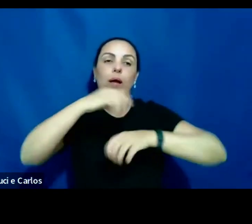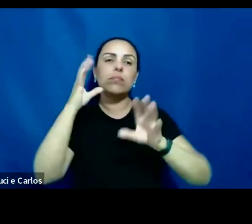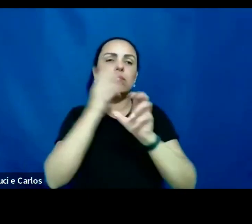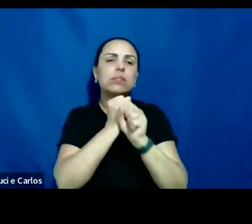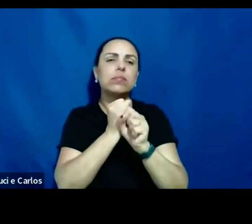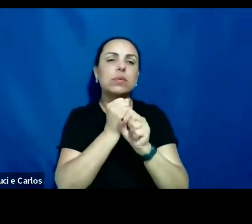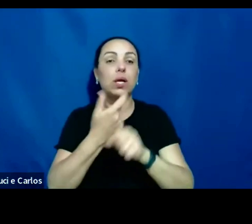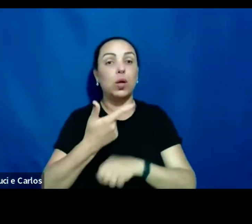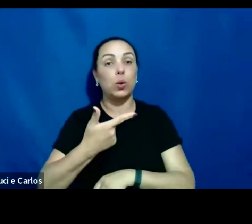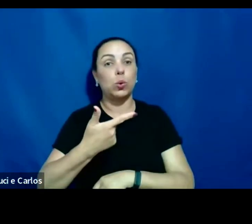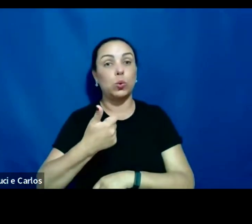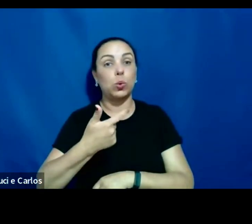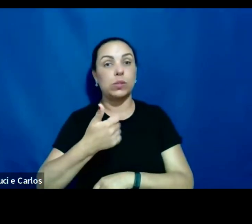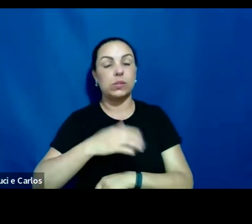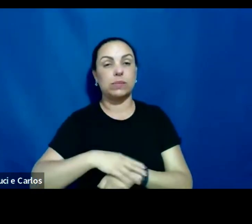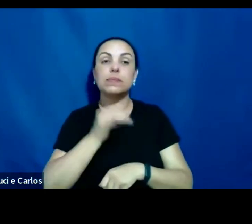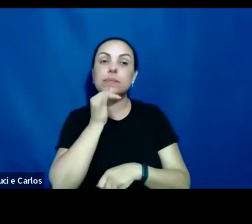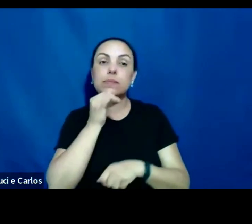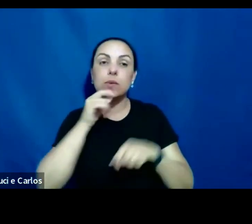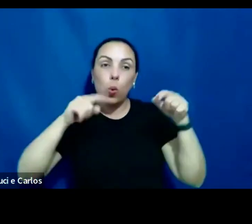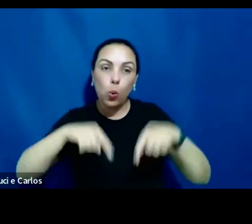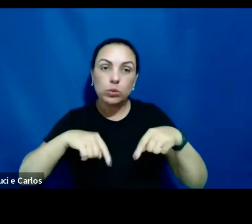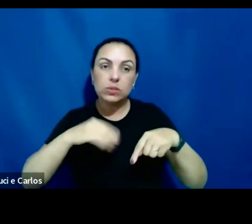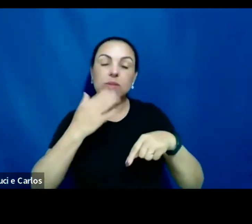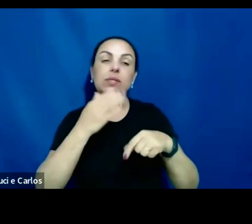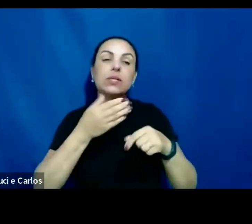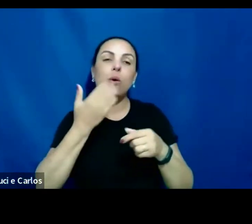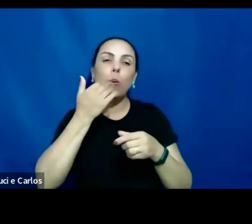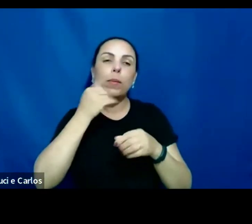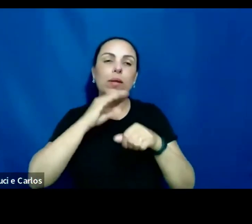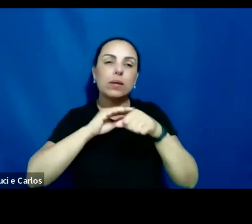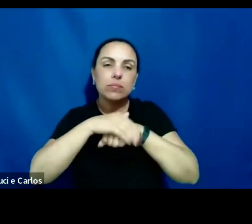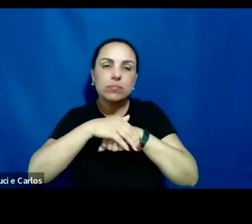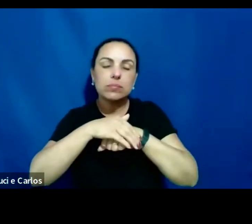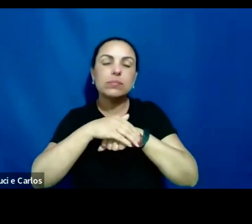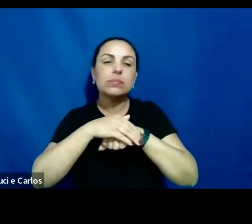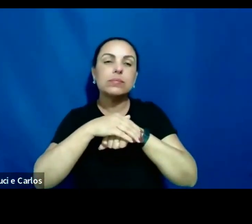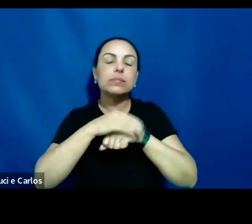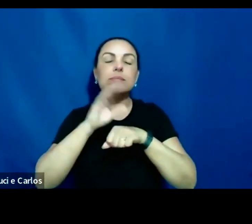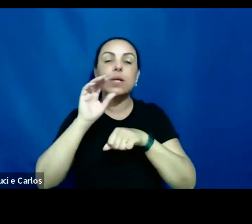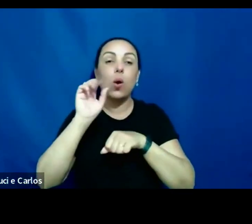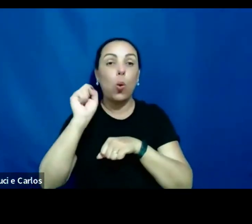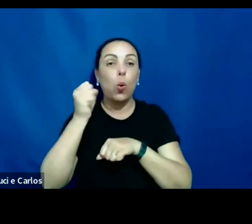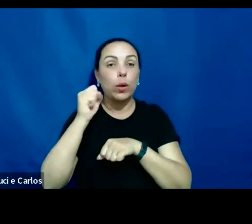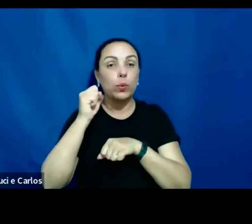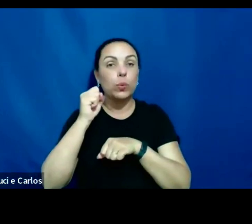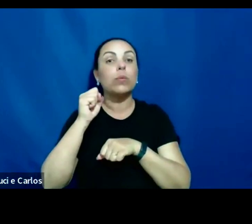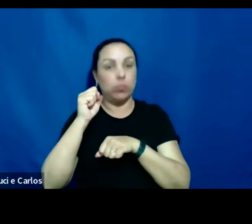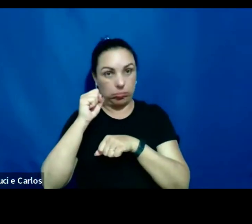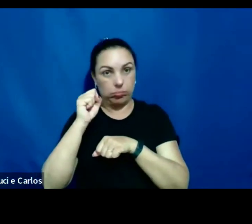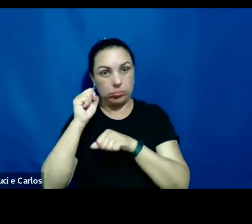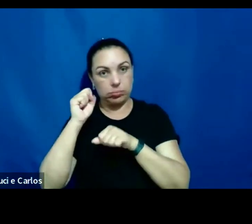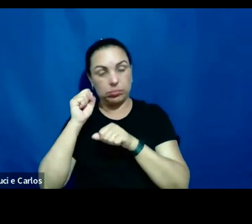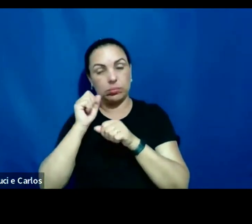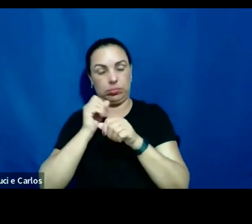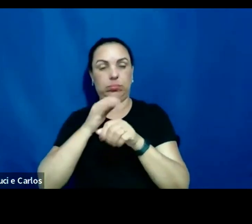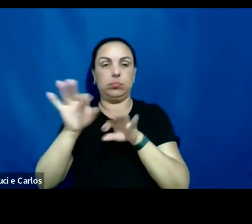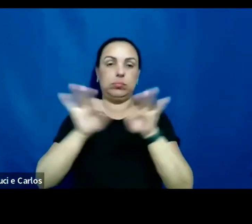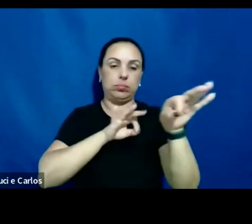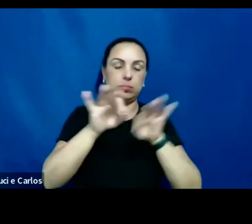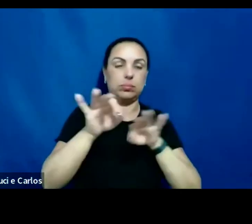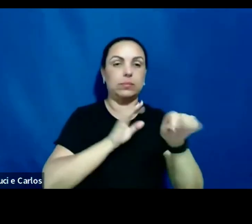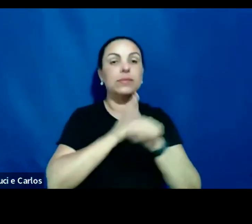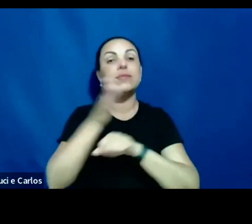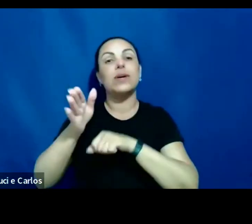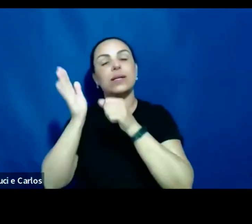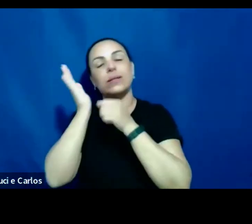de jantar às 8, só vai comer no outro dia às 8 da manhã. Igual as pessoas antigamente faziam. Antigamente só tinha lamparina, não